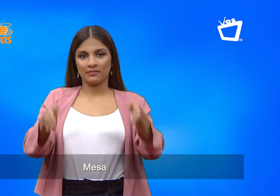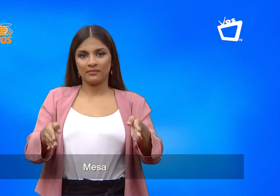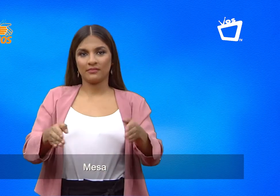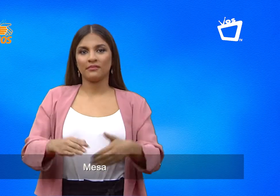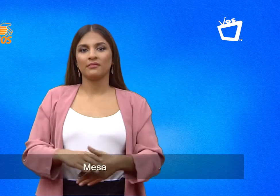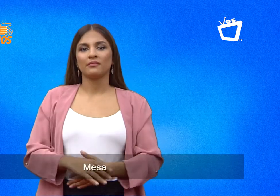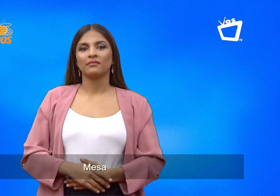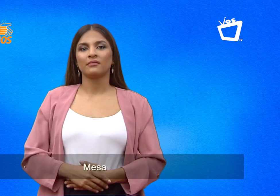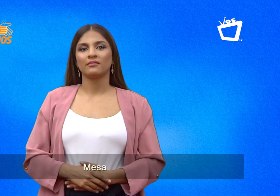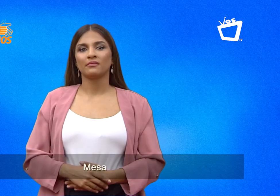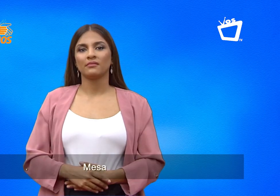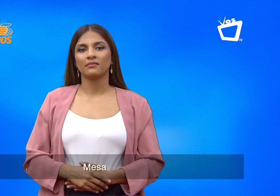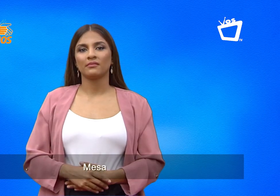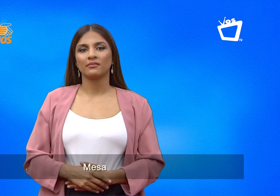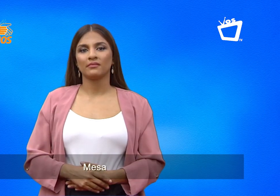Mesa.